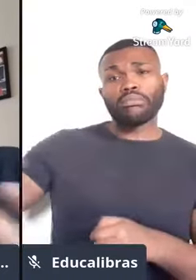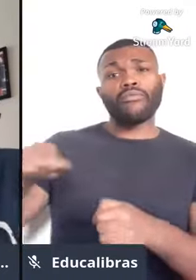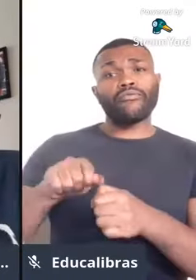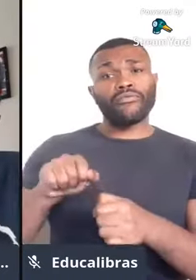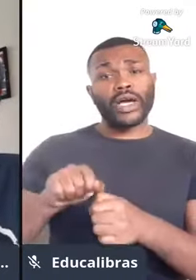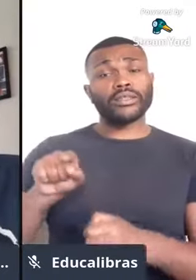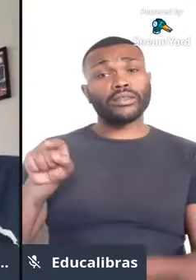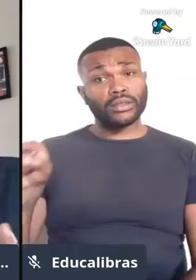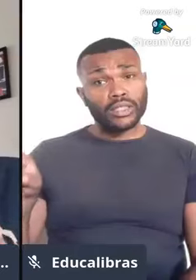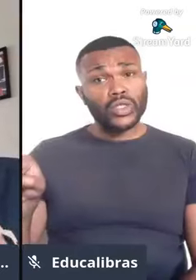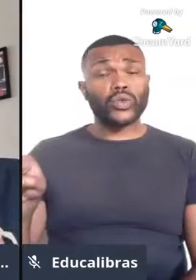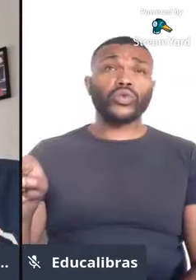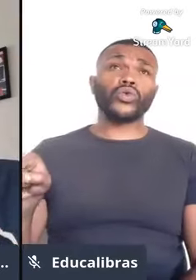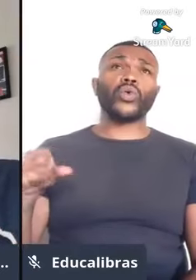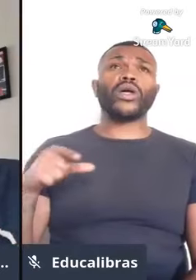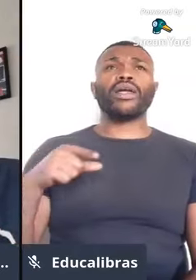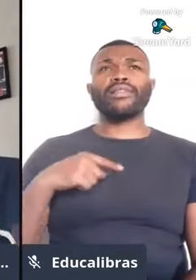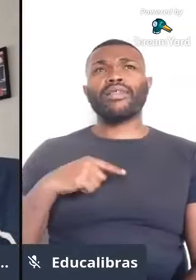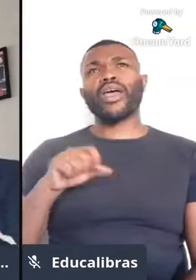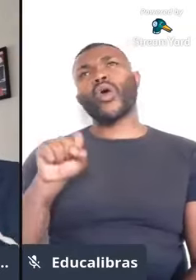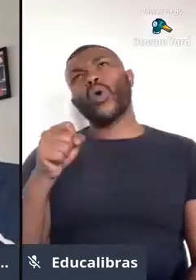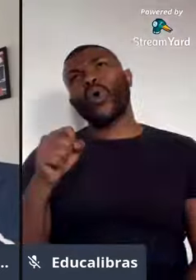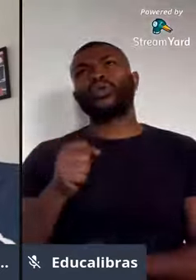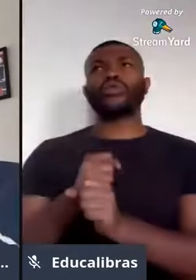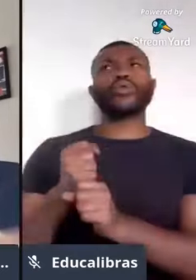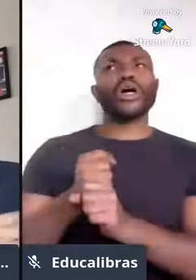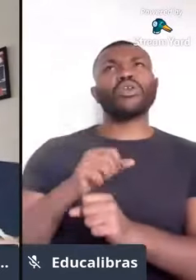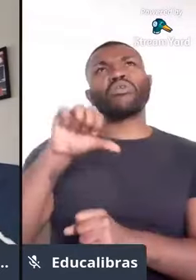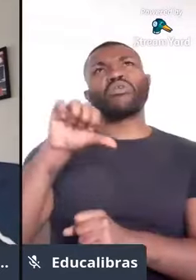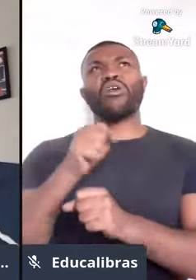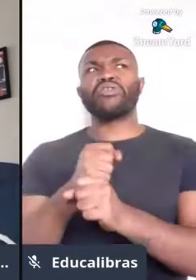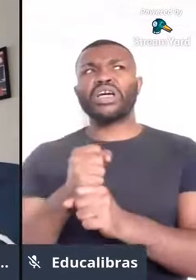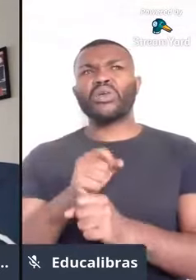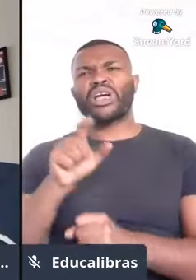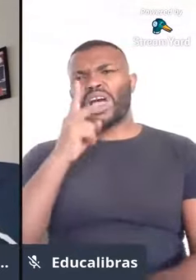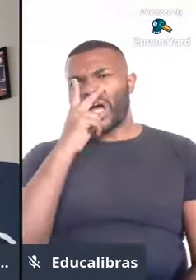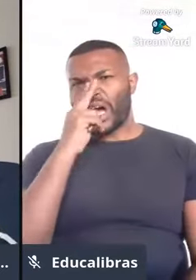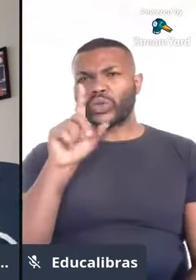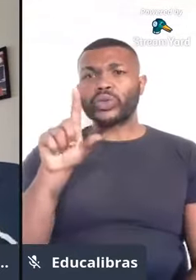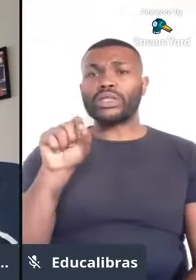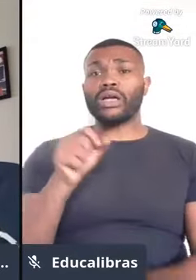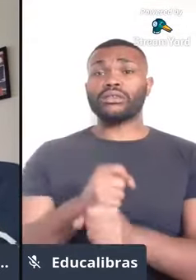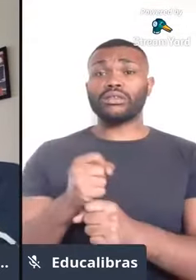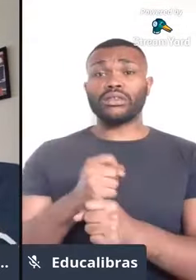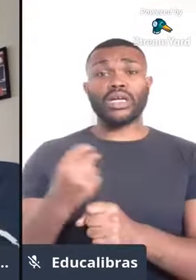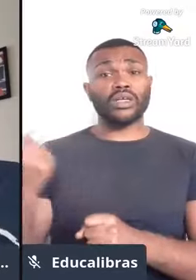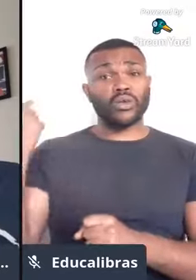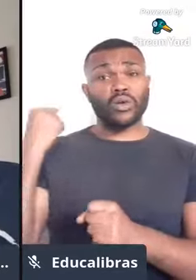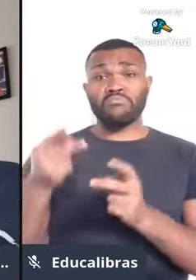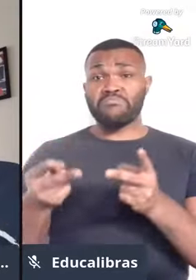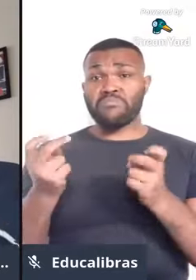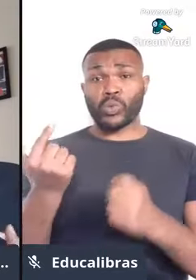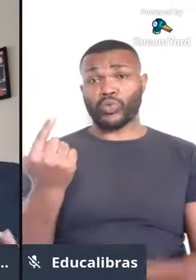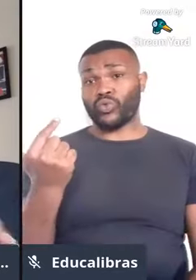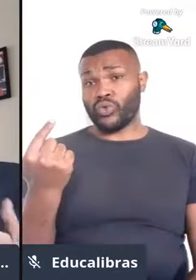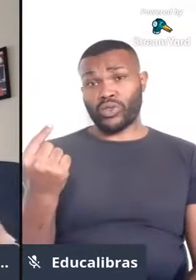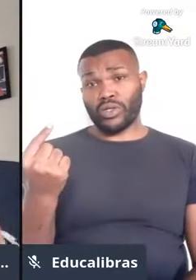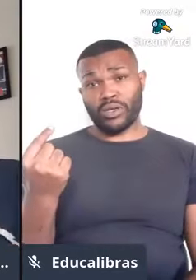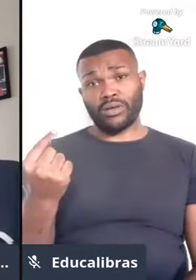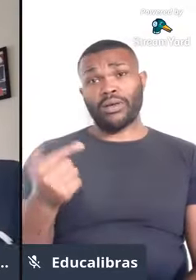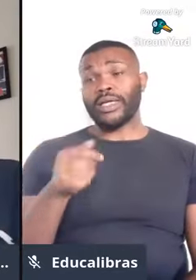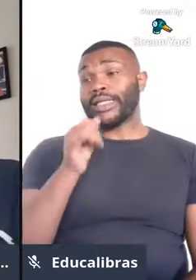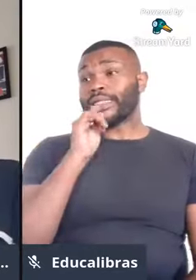tem 8, 9 anos, 10 anos. 10 anos atrás eu não tinha essa percepção, né? Então eu não posso ficar exigindo que as